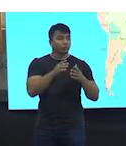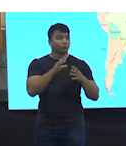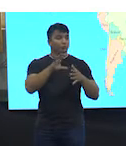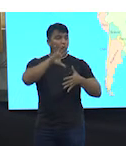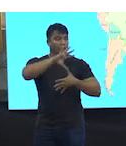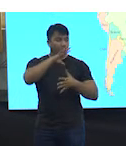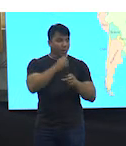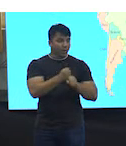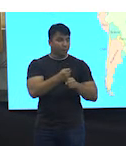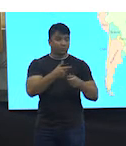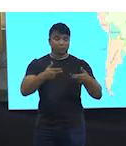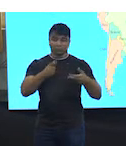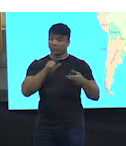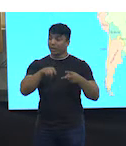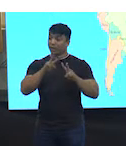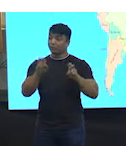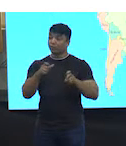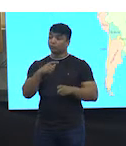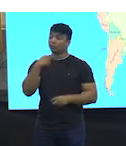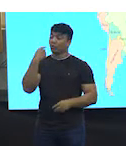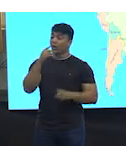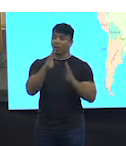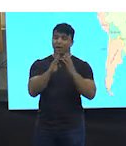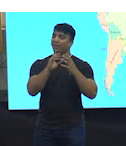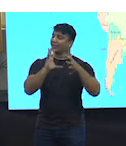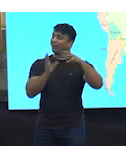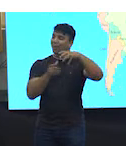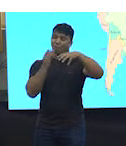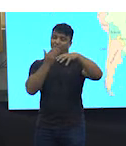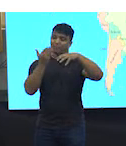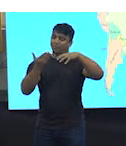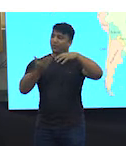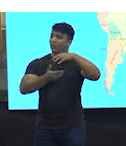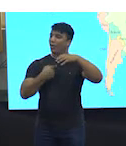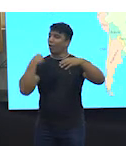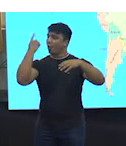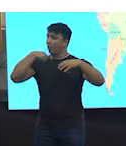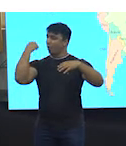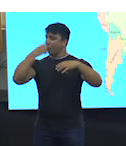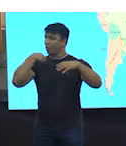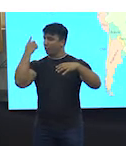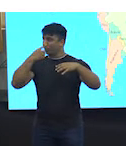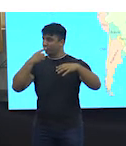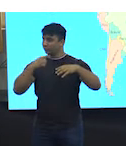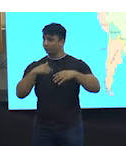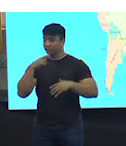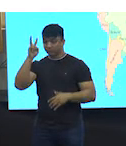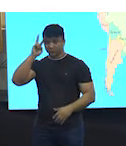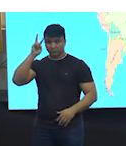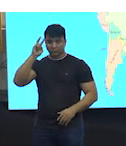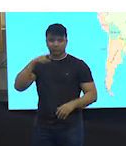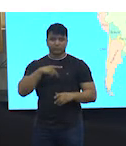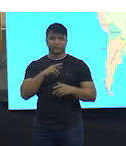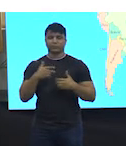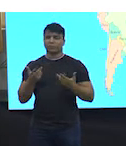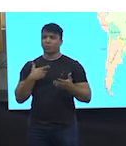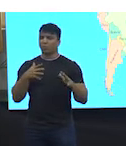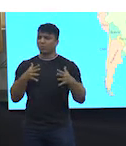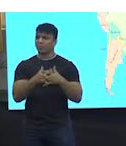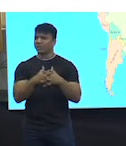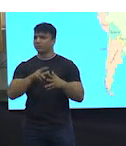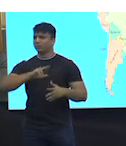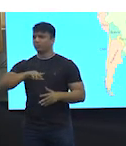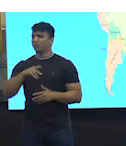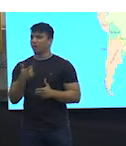se aborda é a questão de fuso horário. Lembra, O fuso horário não vai cair nada de complexidade, nada